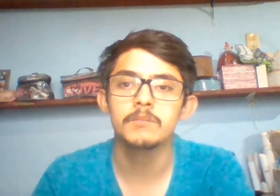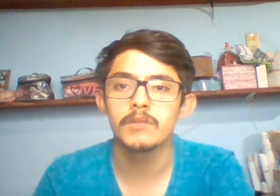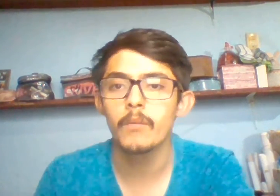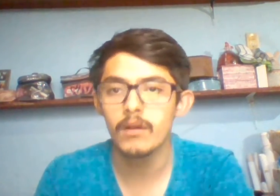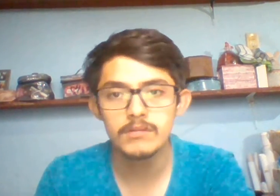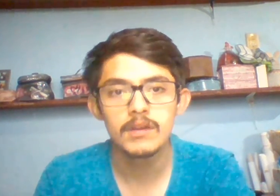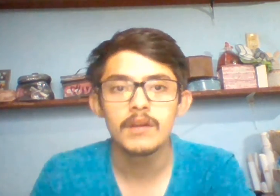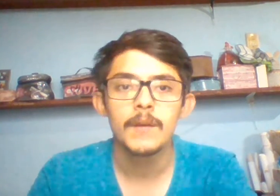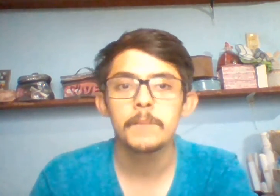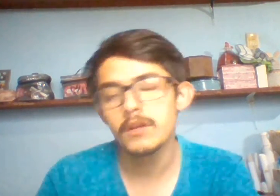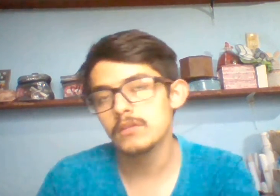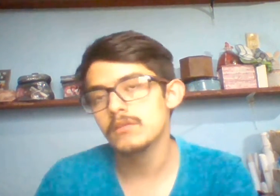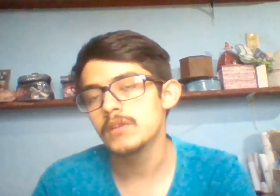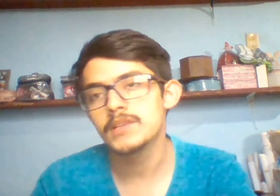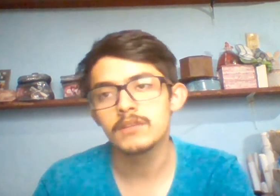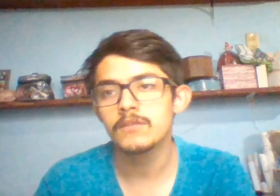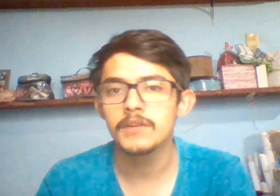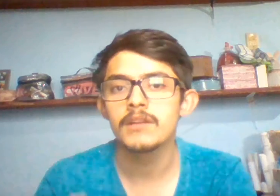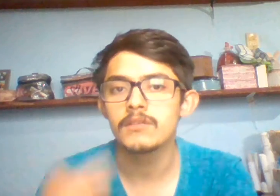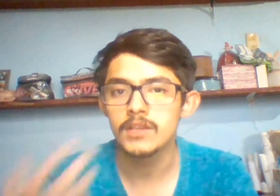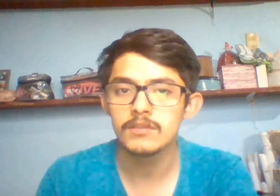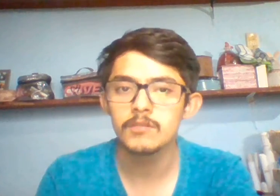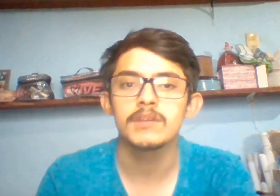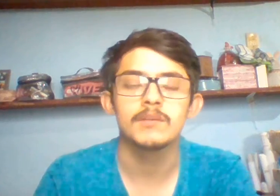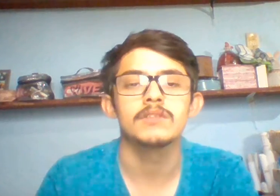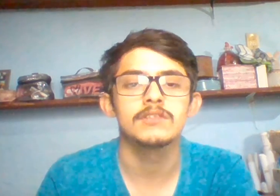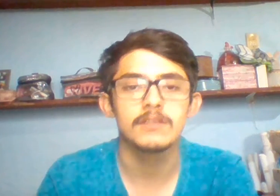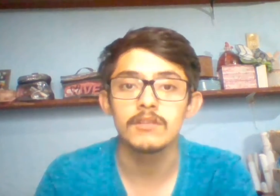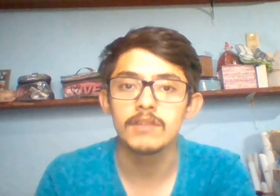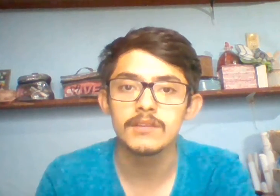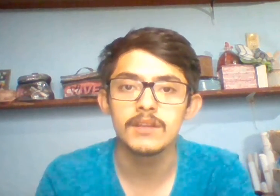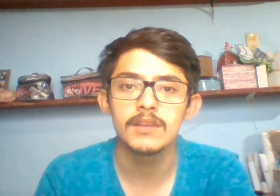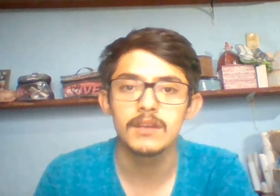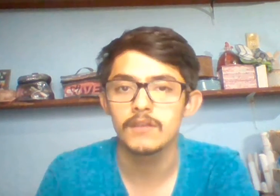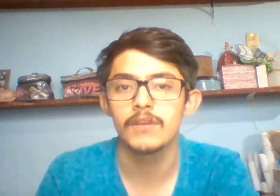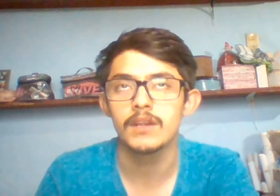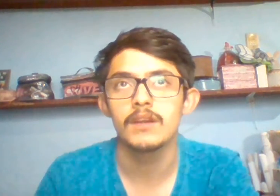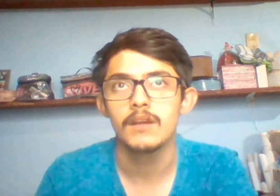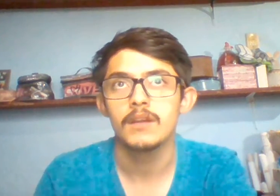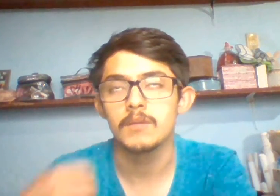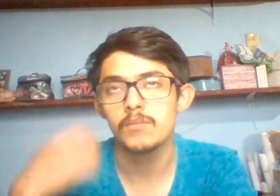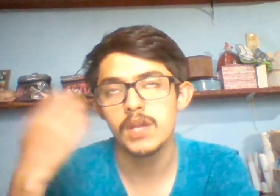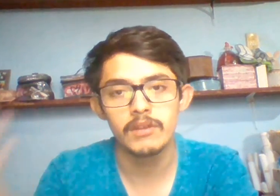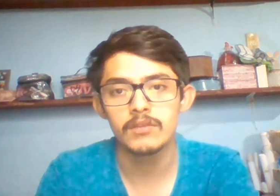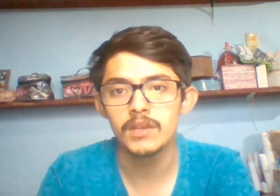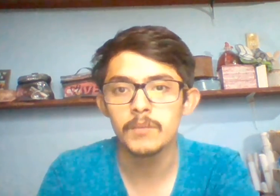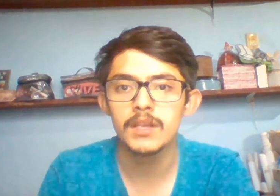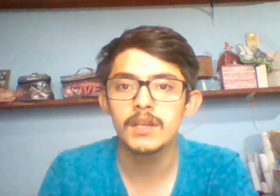por Brown, pero no fue 2 años después, en 1857, que fue enviado a Norteamérica